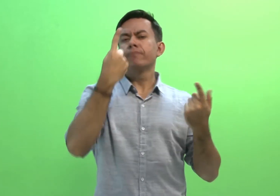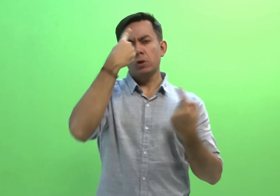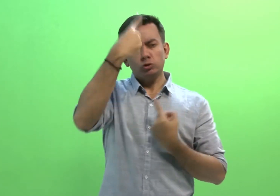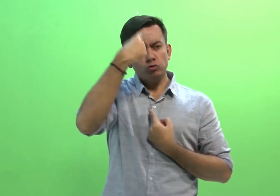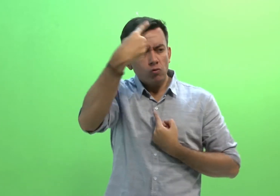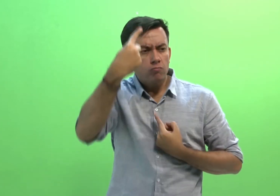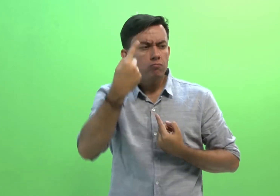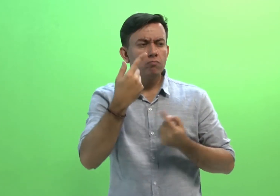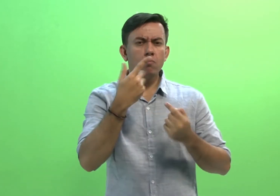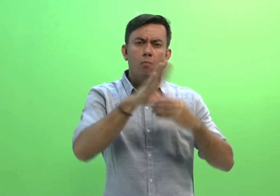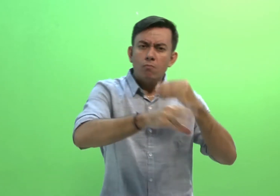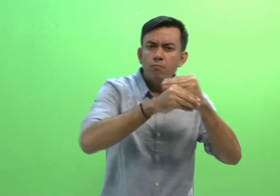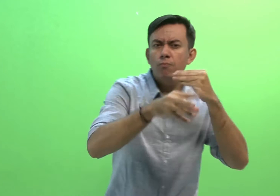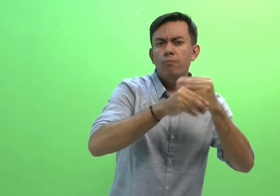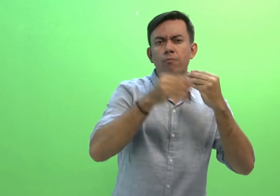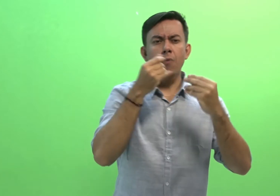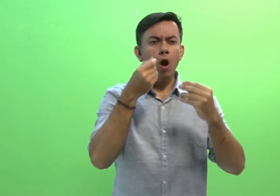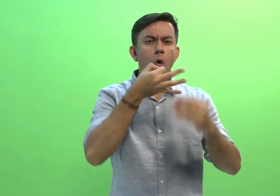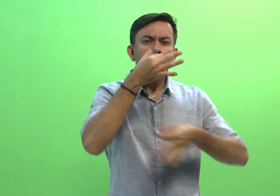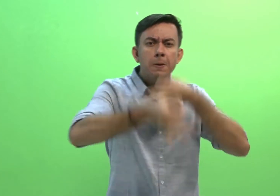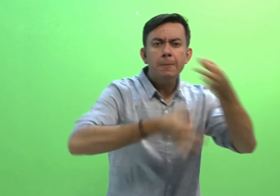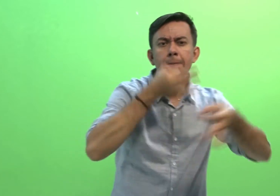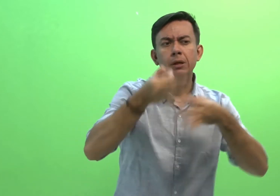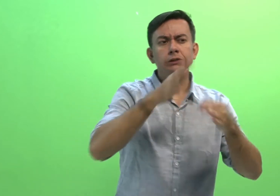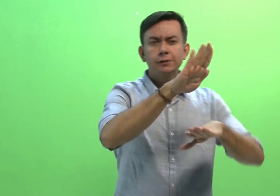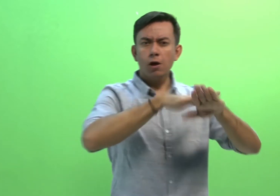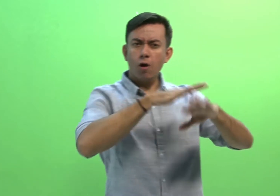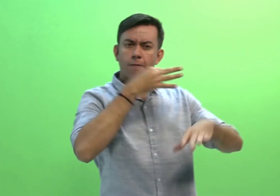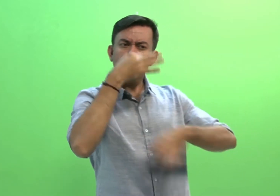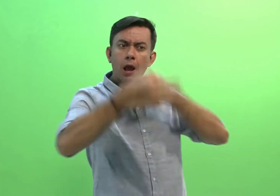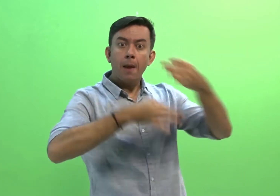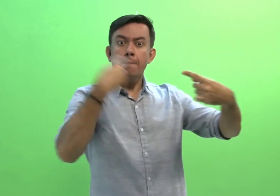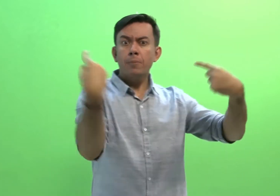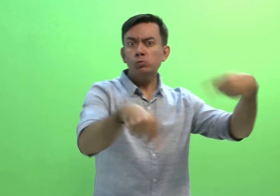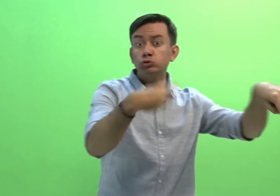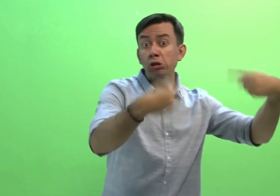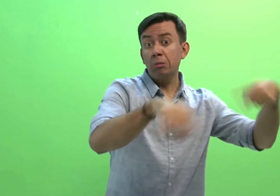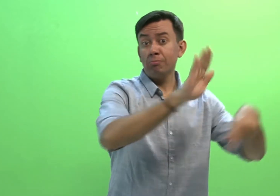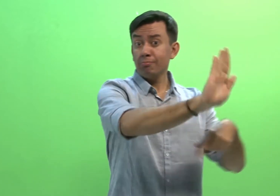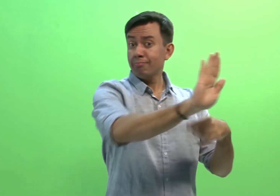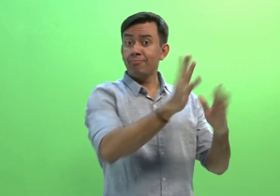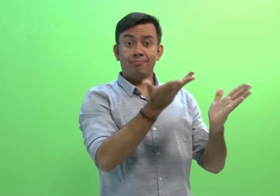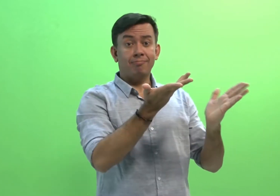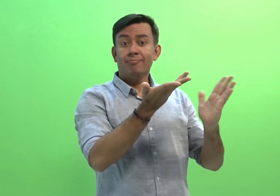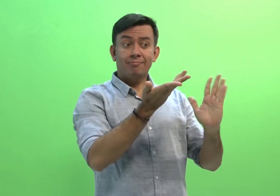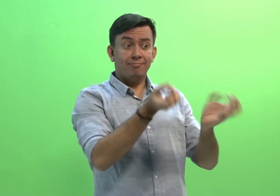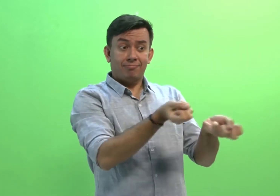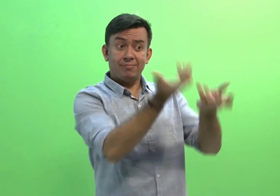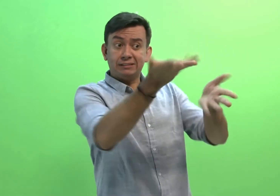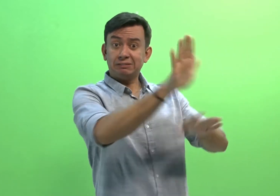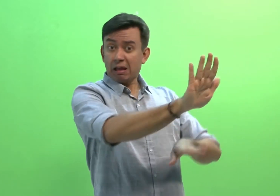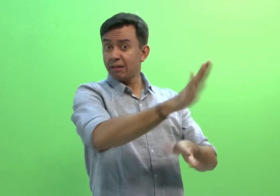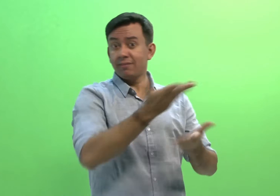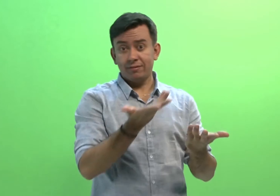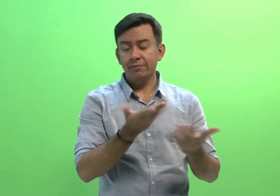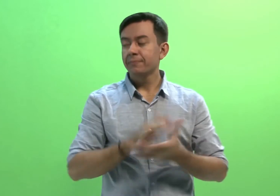língua. Então, ele pode complementar a opinião alheia, ele pode provocar